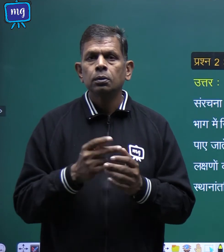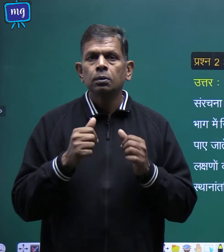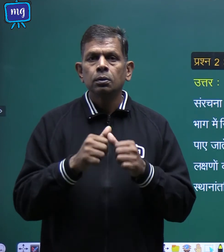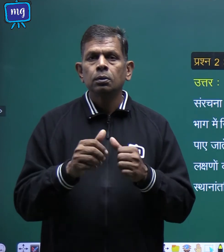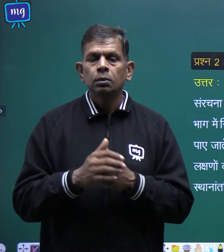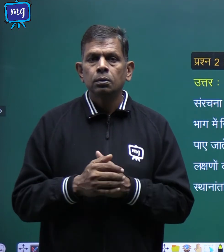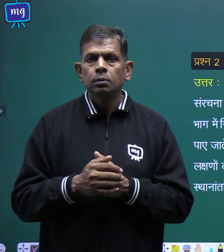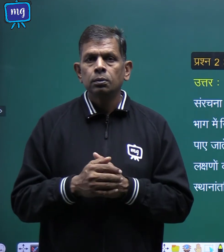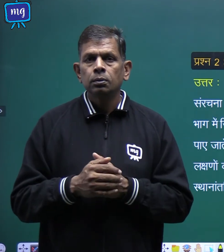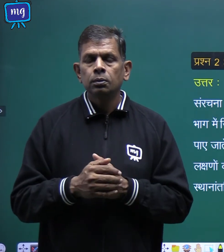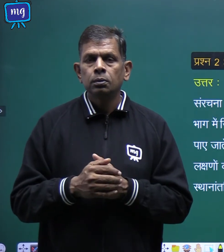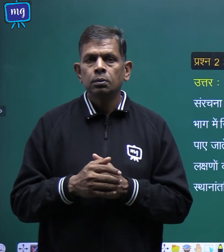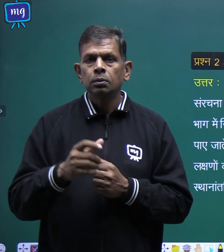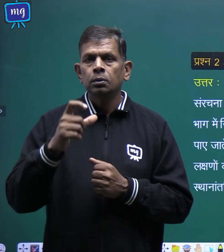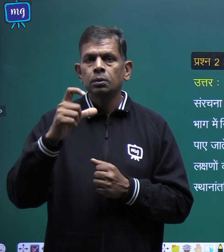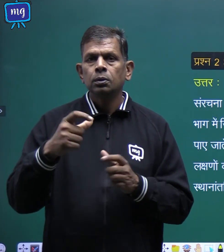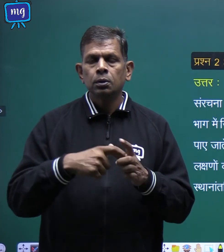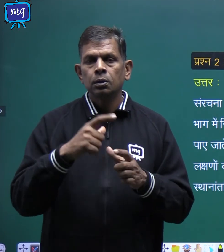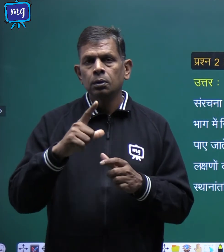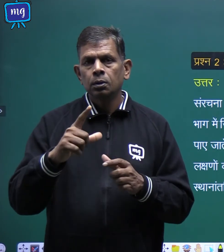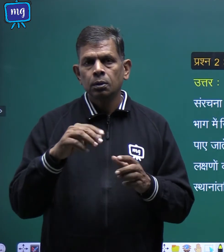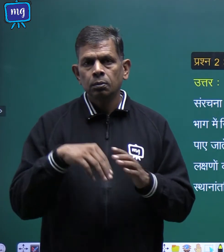उत्तर, कोशिका में